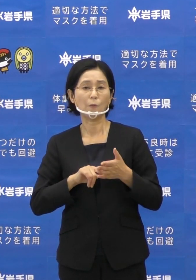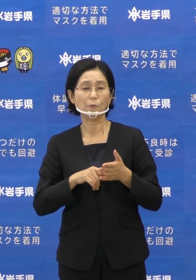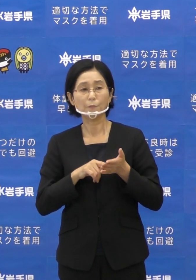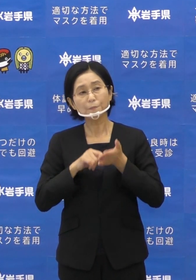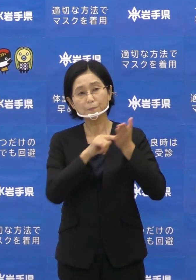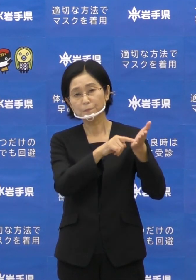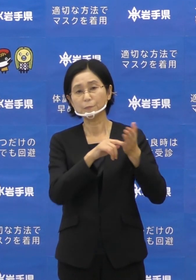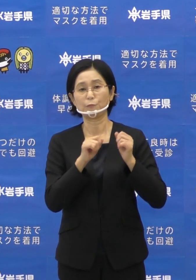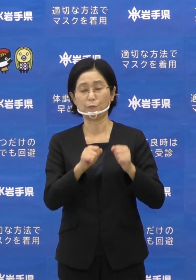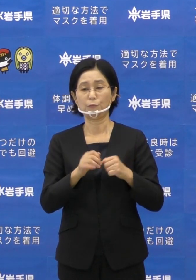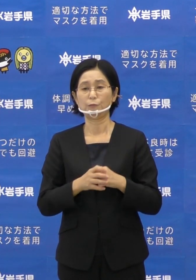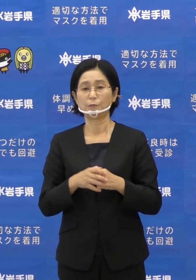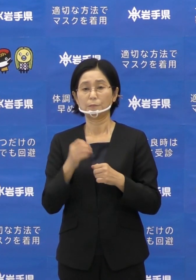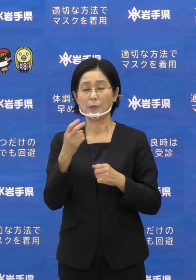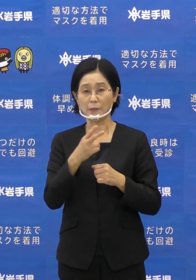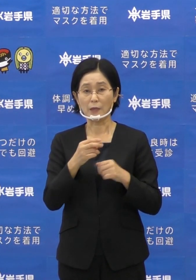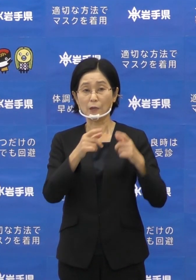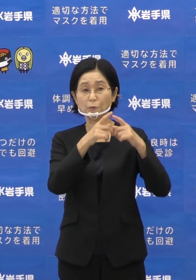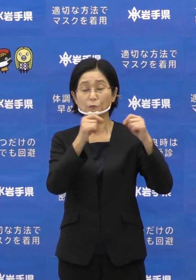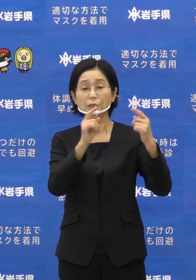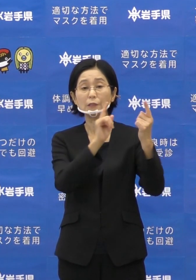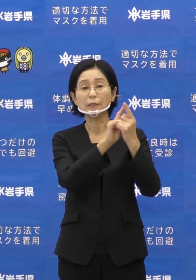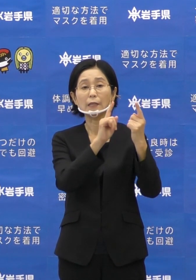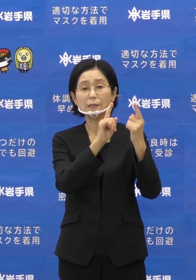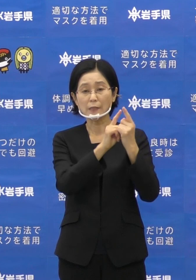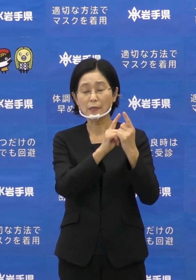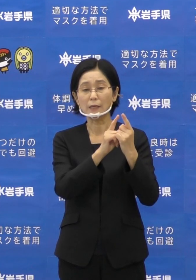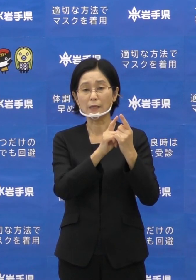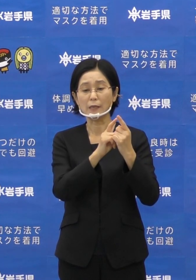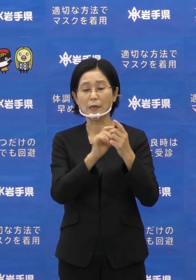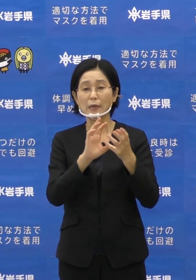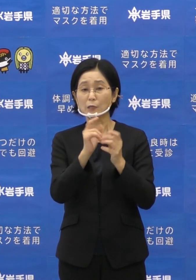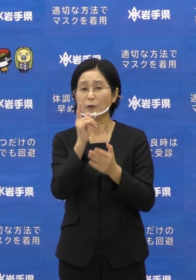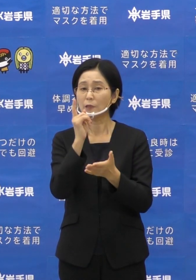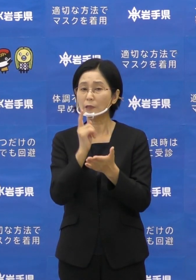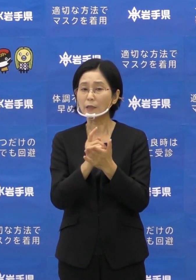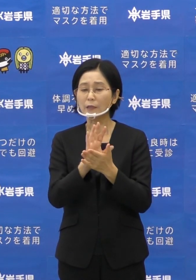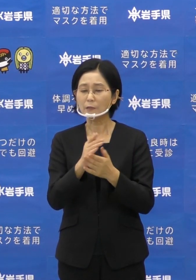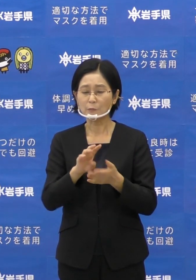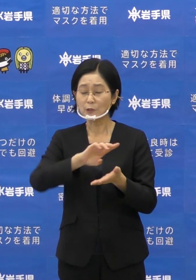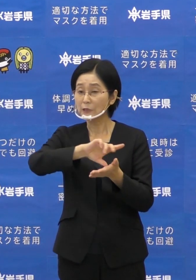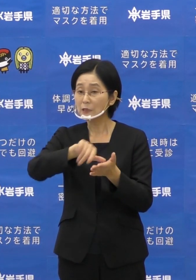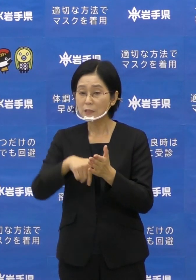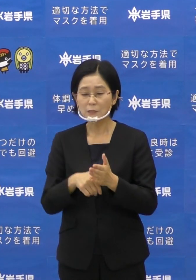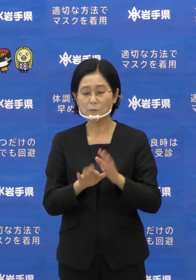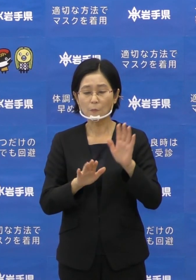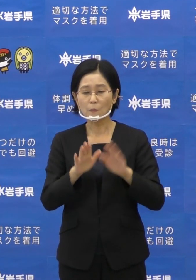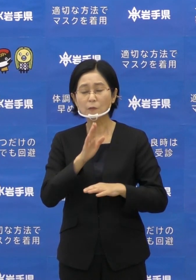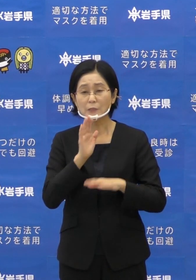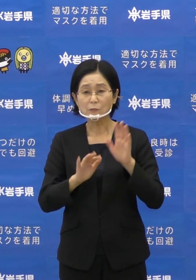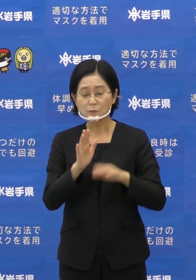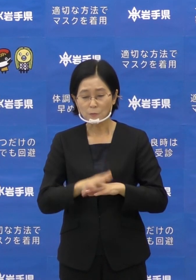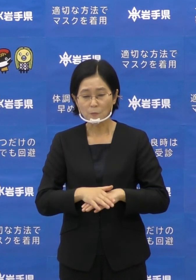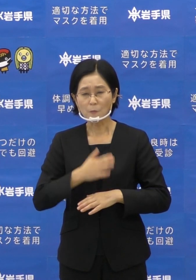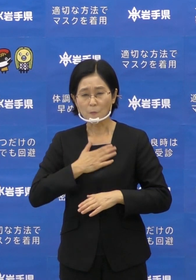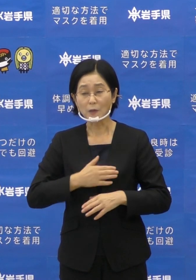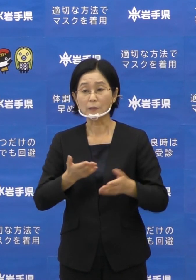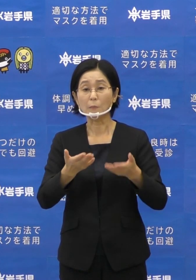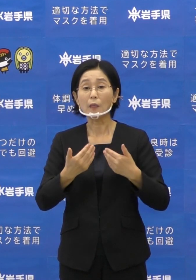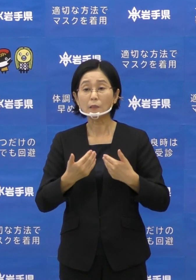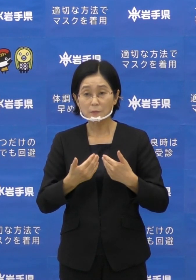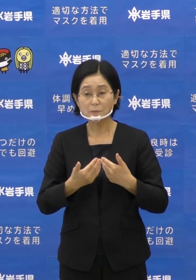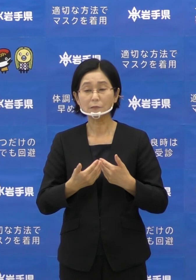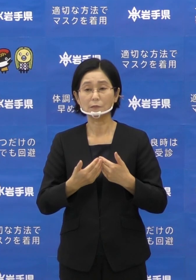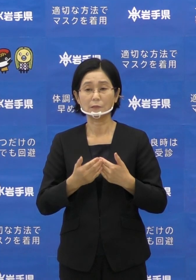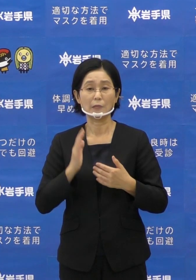でまた県国の方にも岩手はじめ地方の実情というのをよく理解いただき、全国知事会でも